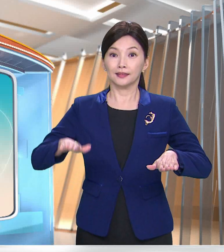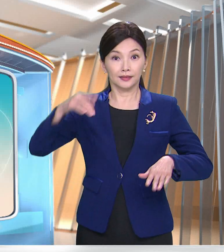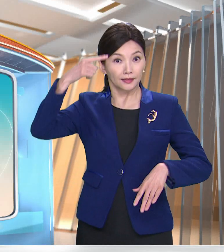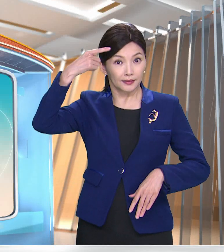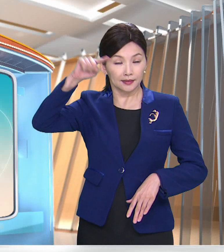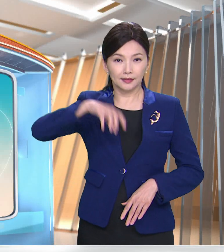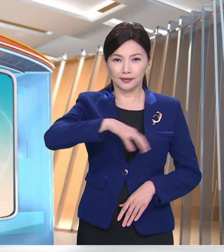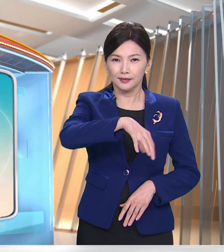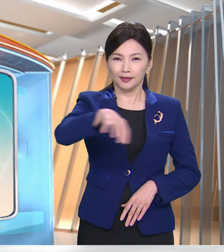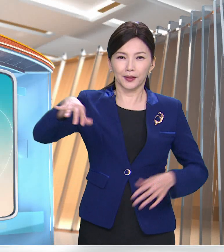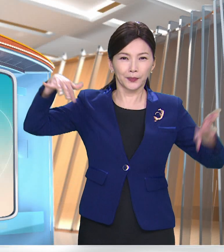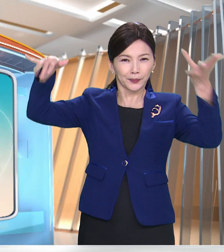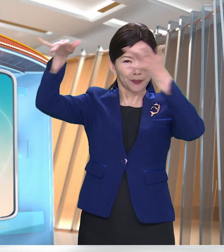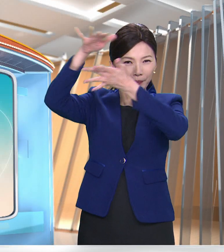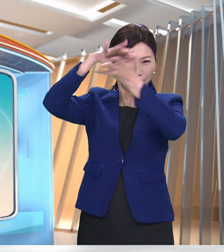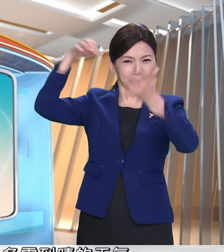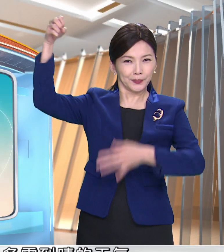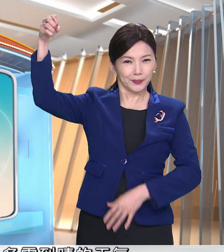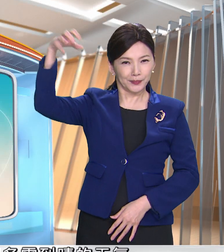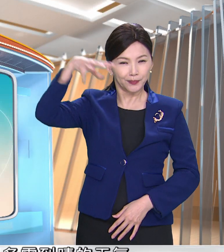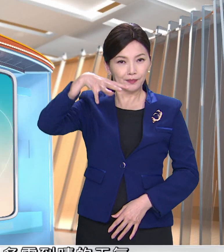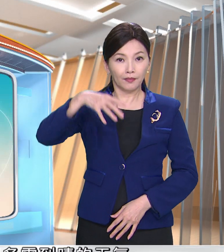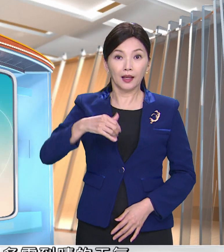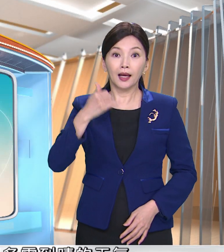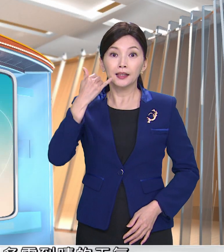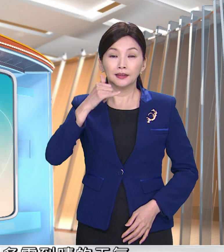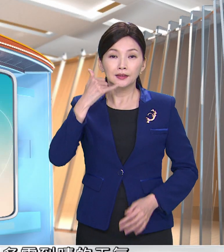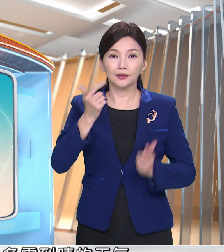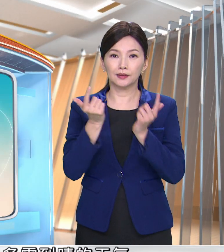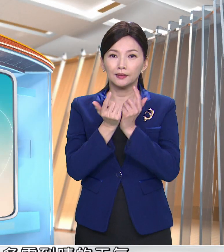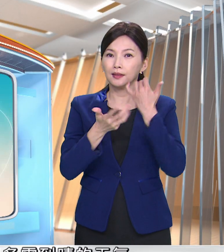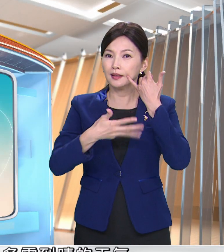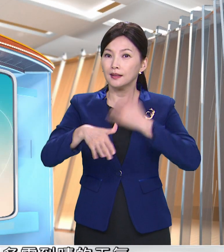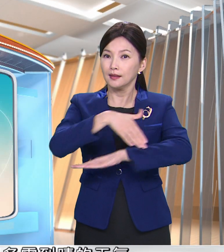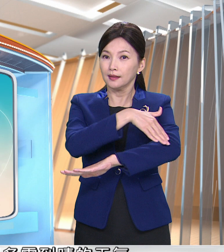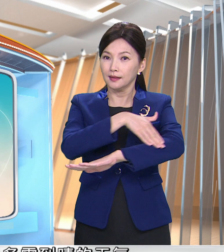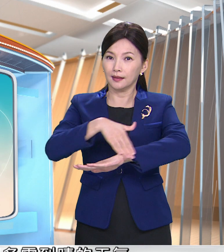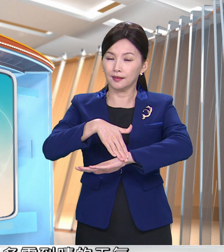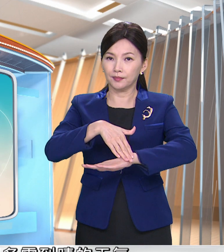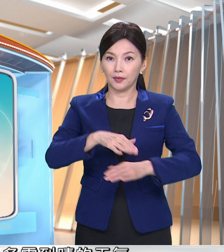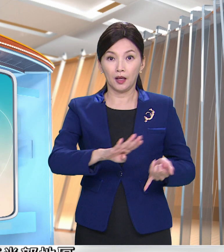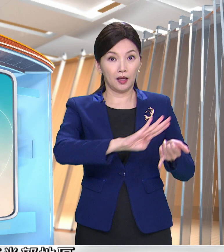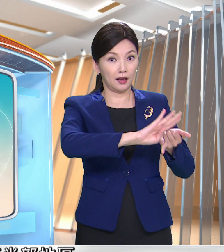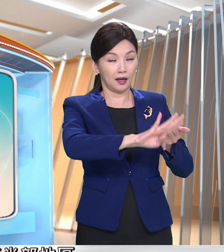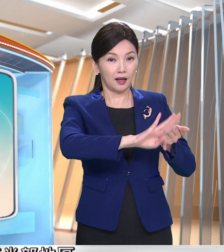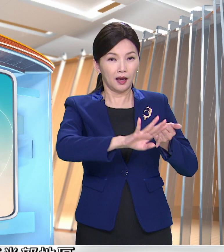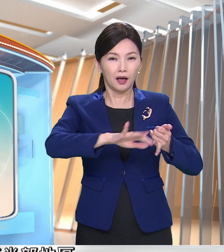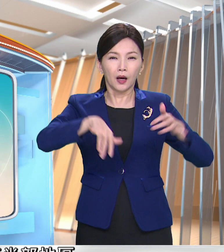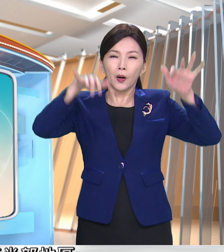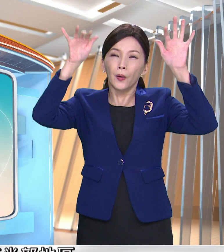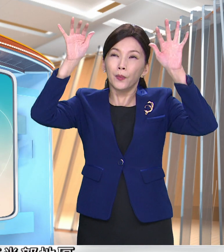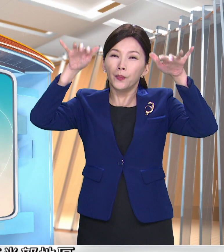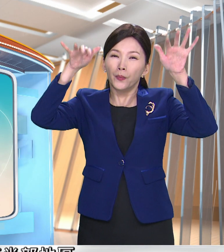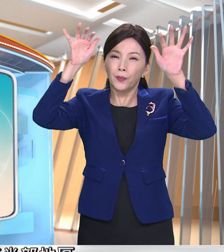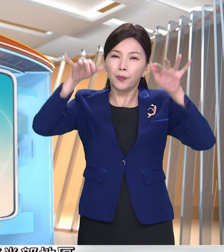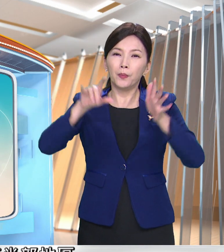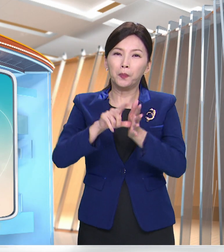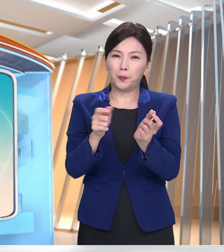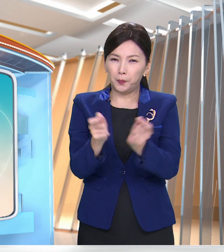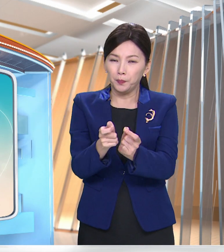关心天气，今明两天各地都是多云到晴，而基隆北海岸以及东半部地区会有零星短